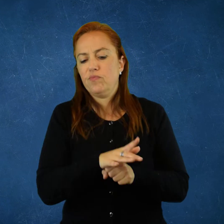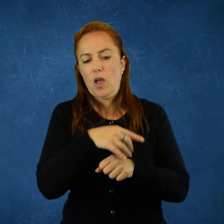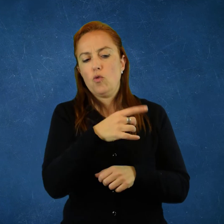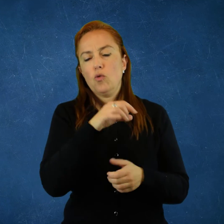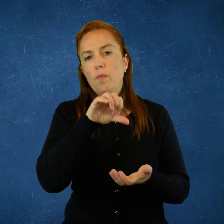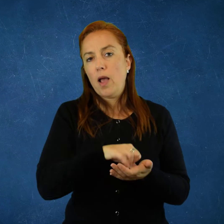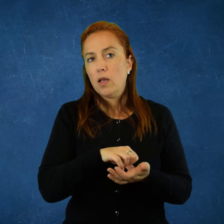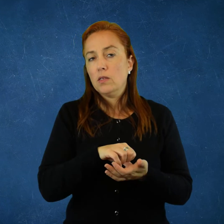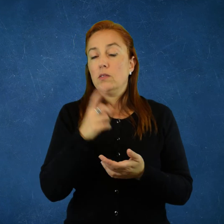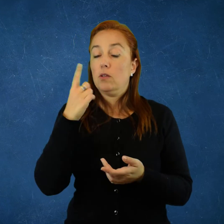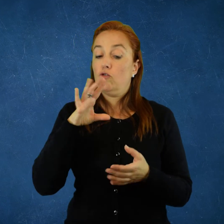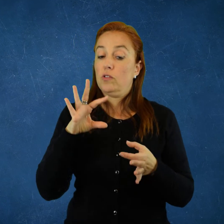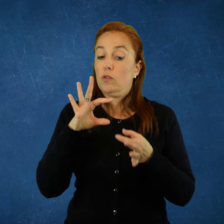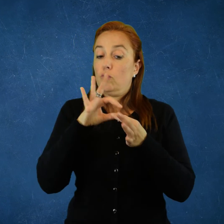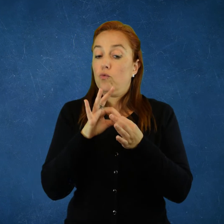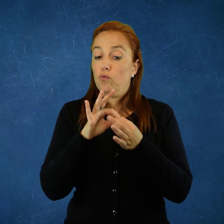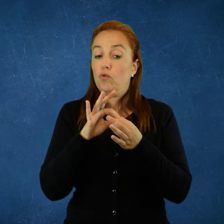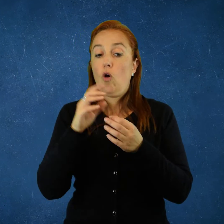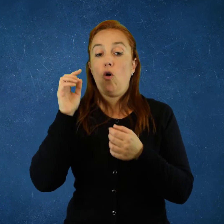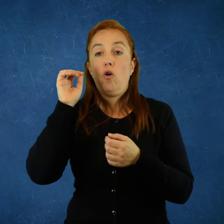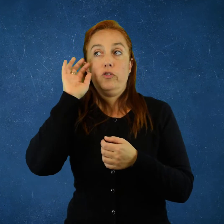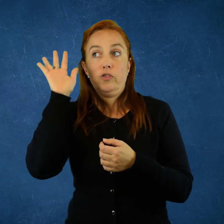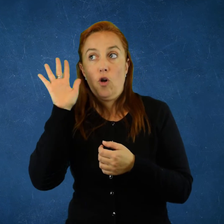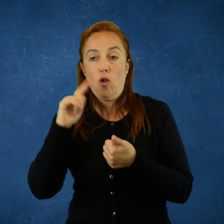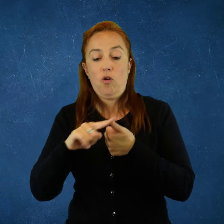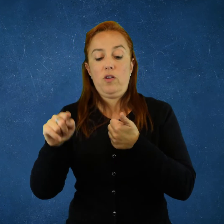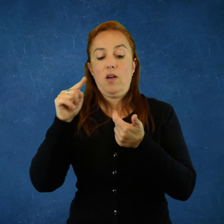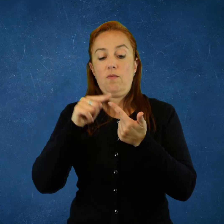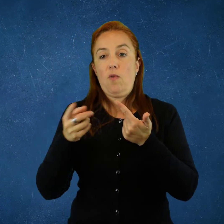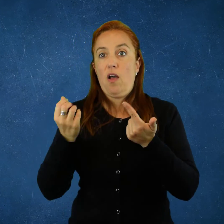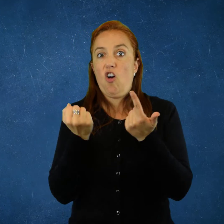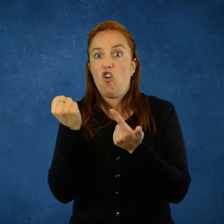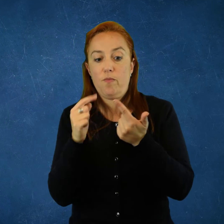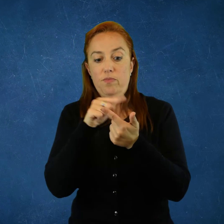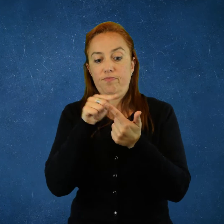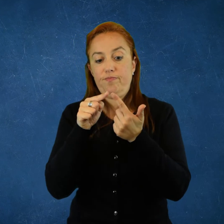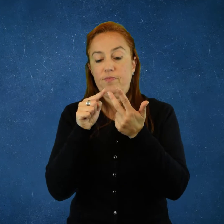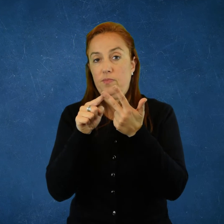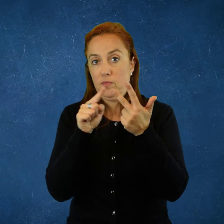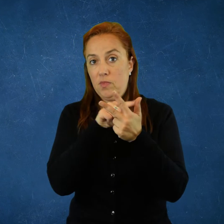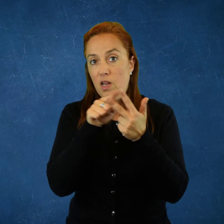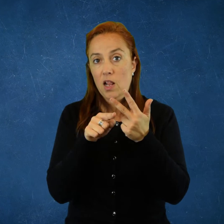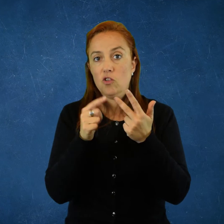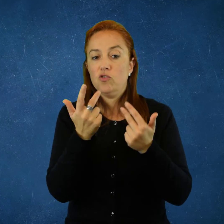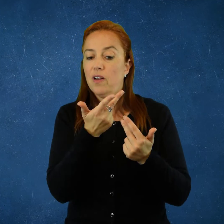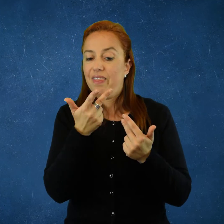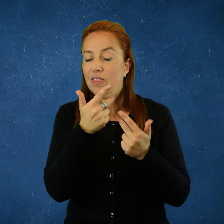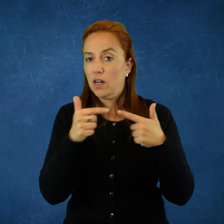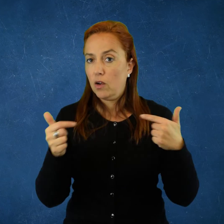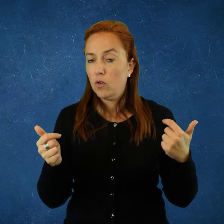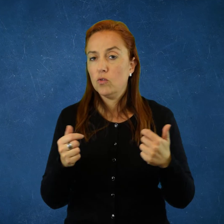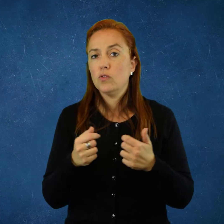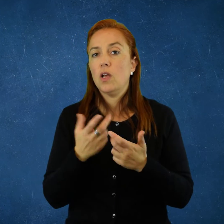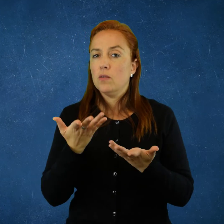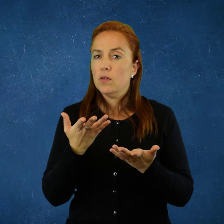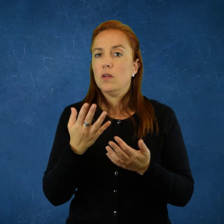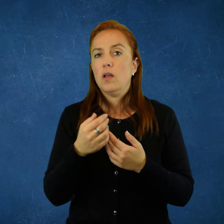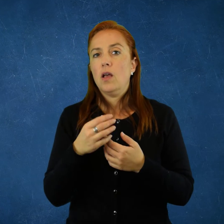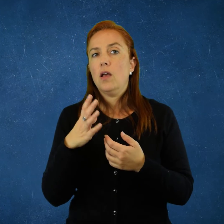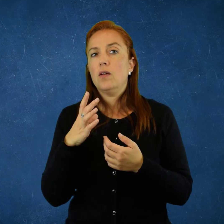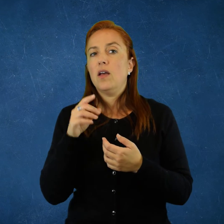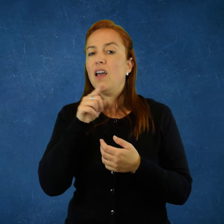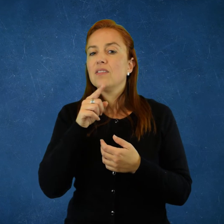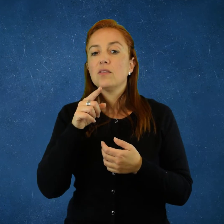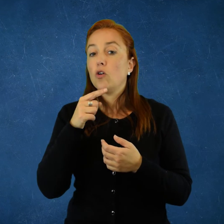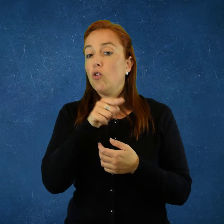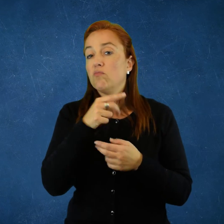otro, lo que de alguna manera contribuye, junto con las cuestiones psicológicas y económicas, a que se